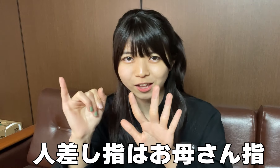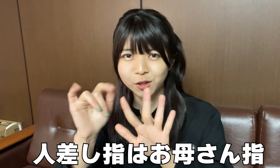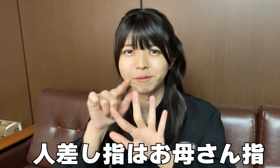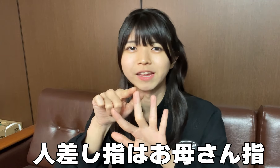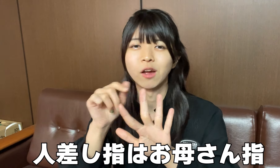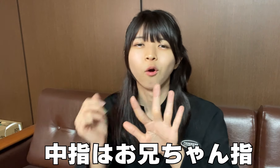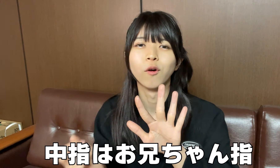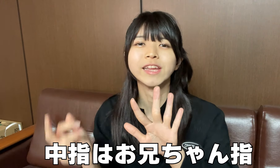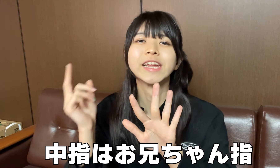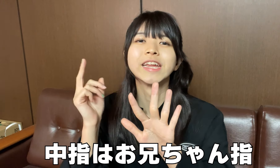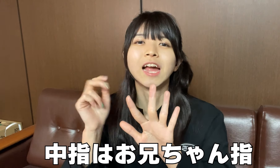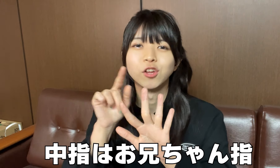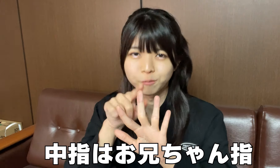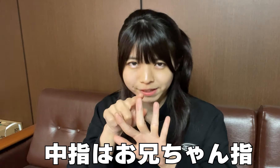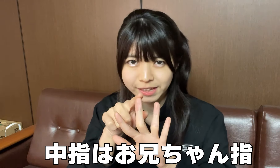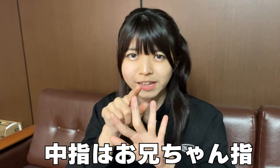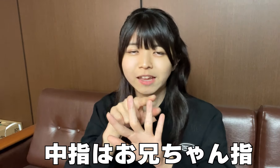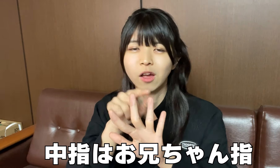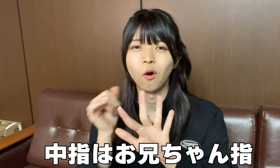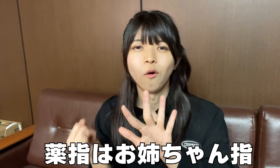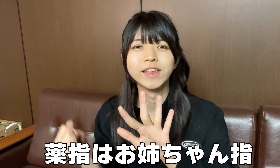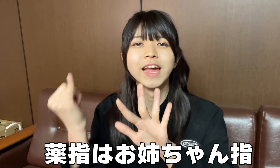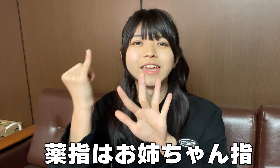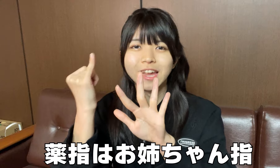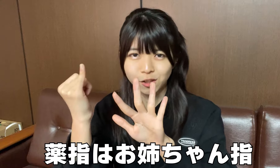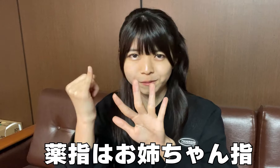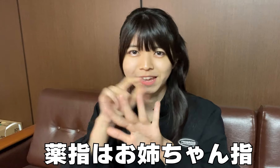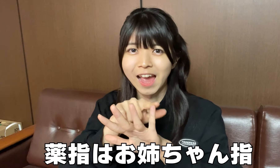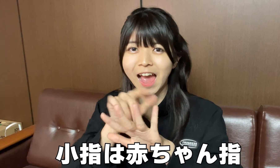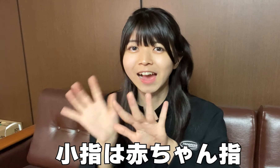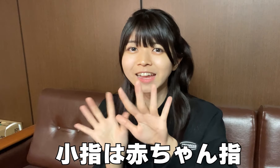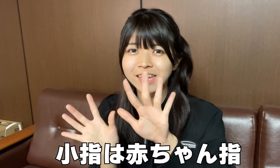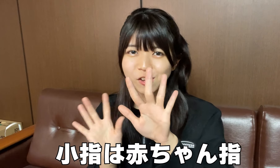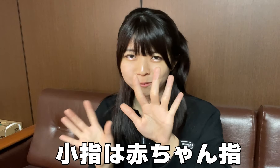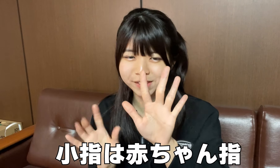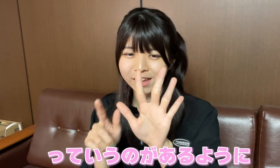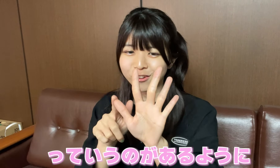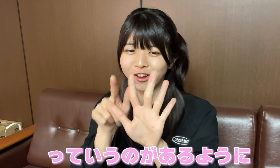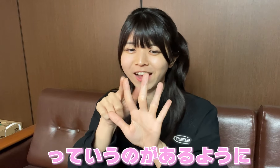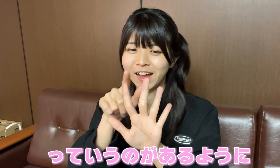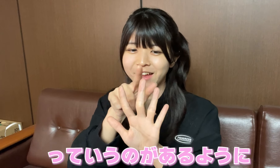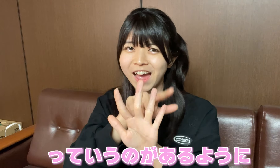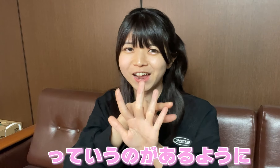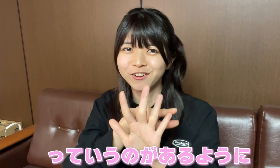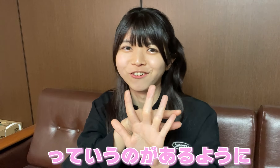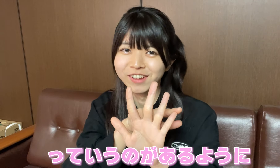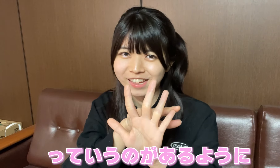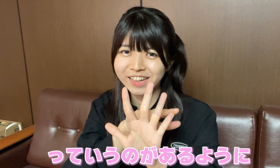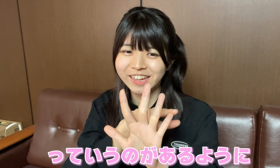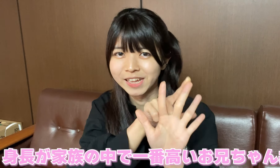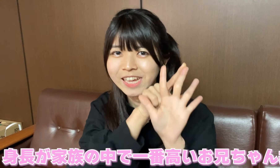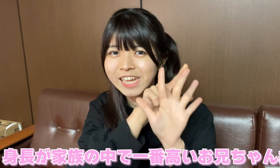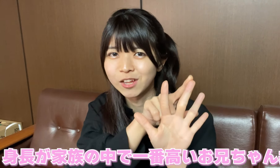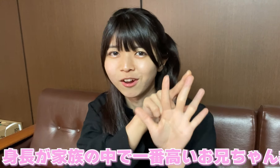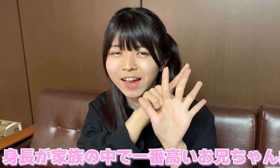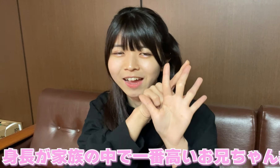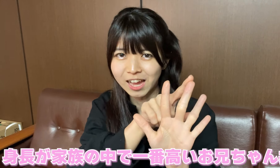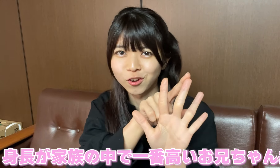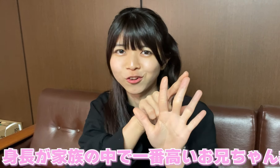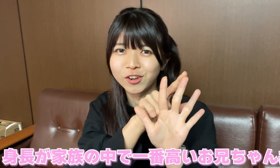指、お兄ちゃん指、お姉さん指、赤ちゃん指っていうのがあるように、身長が家族の中